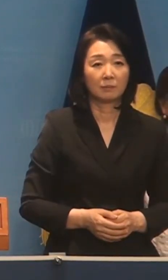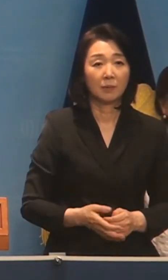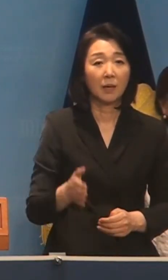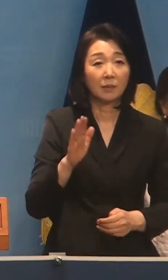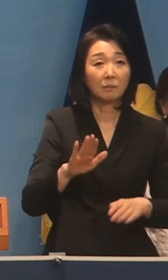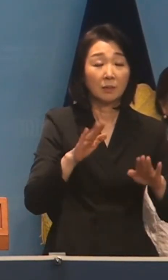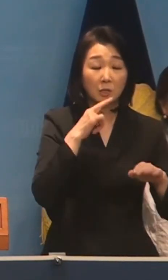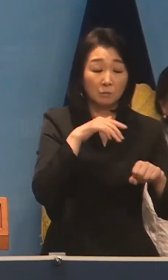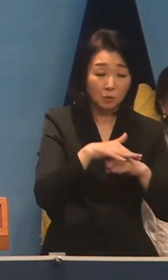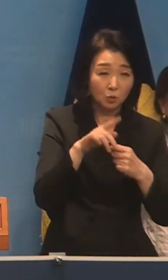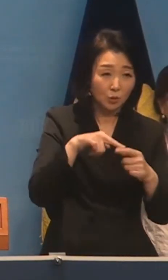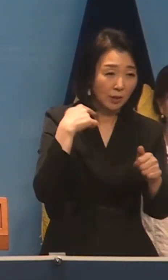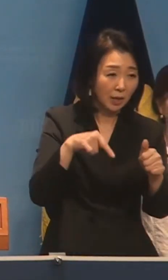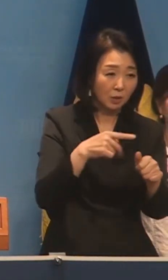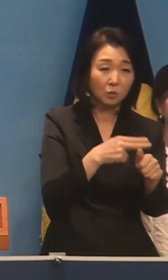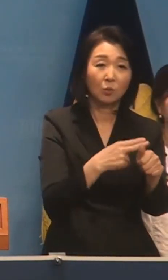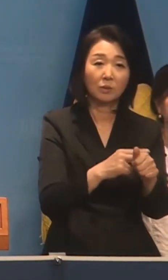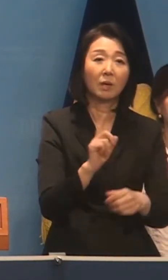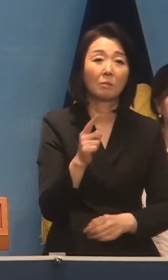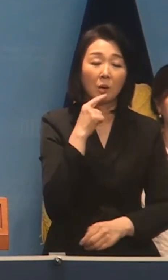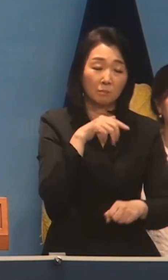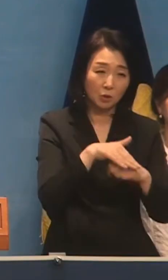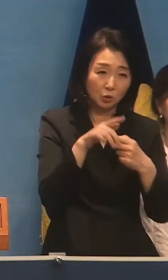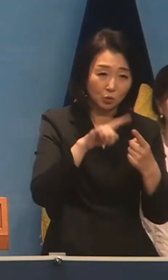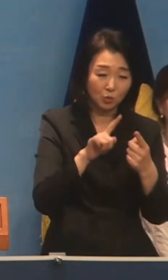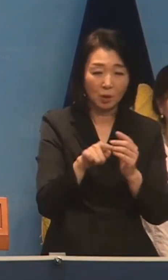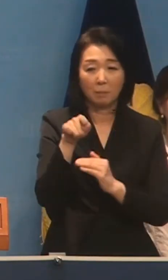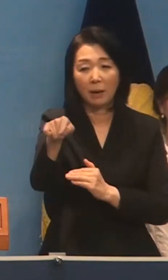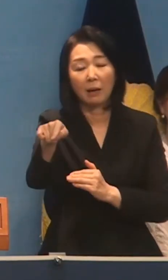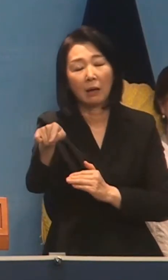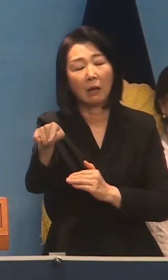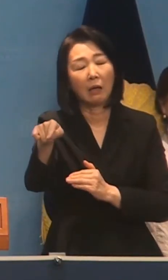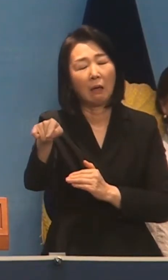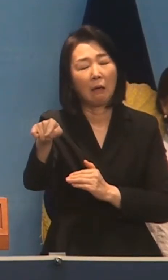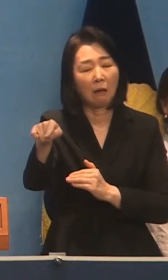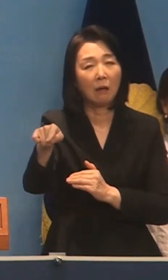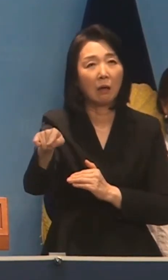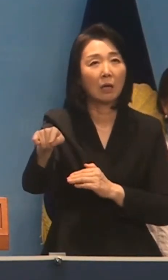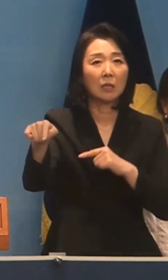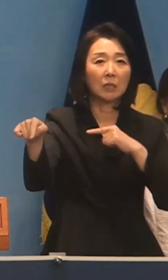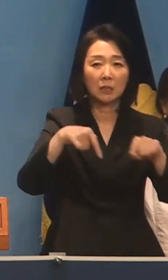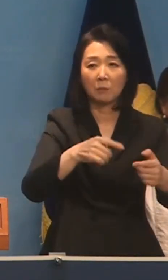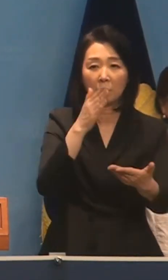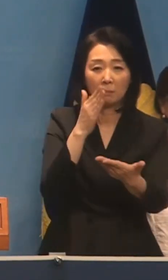그러나 현재 민주주의를 가르치는 교사는 민주주의 밖에 서 있을 것을 요구받습니다.